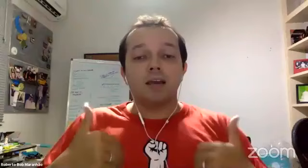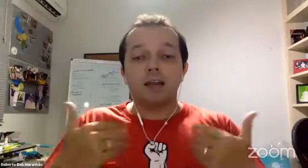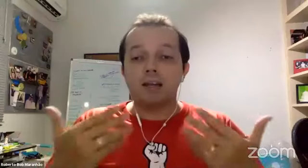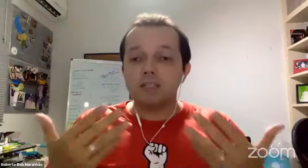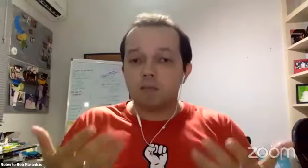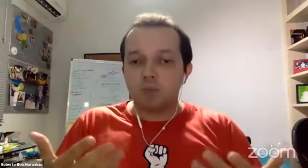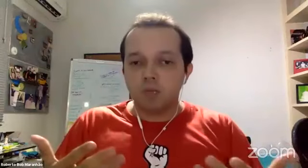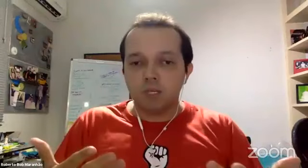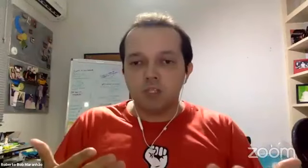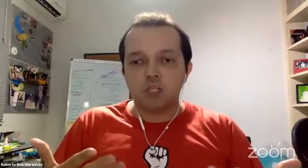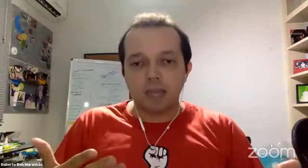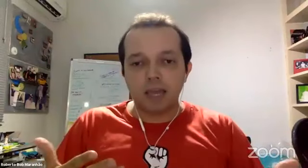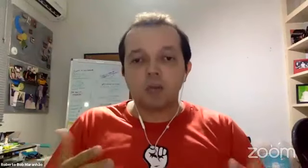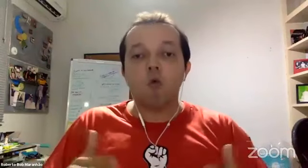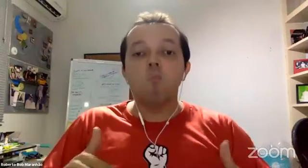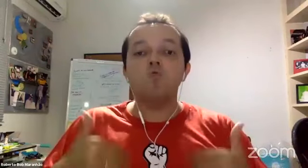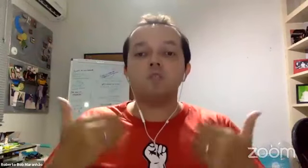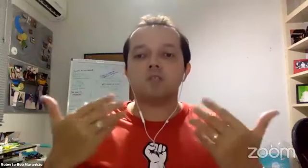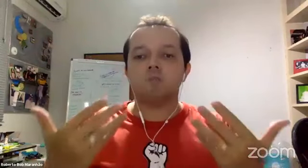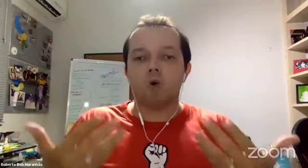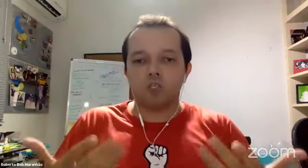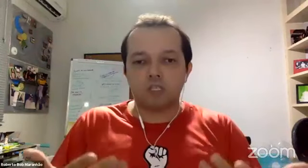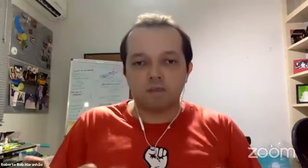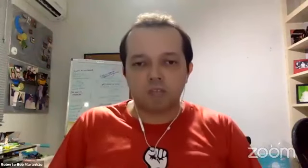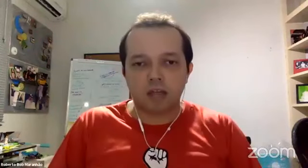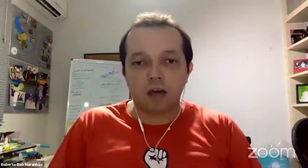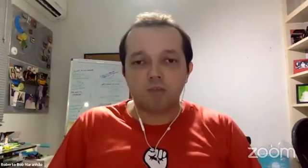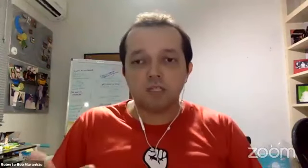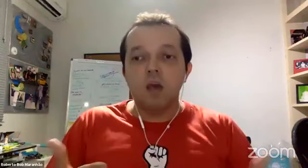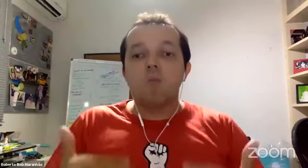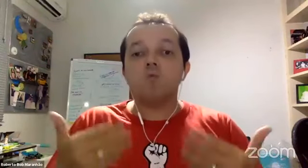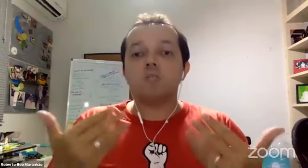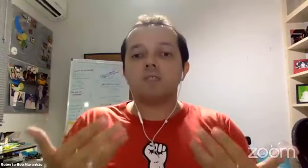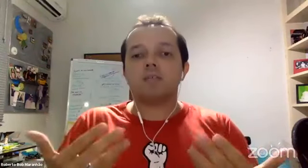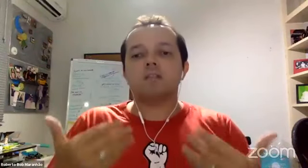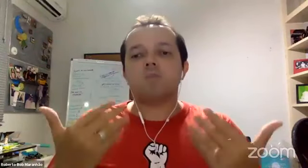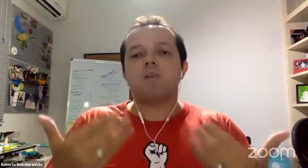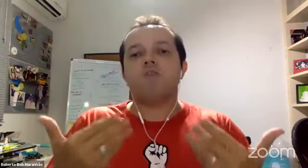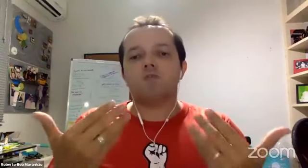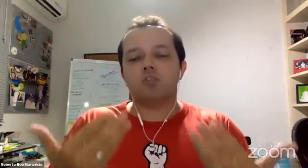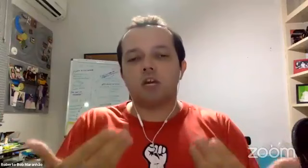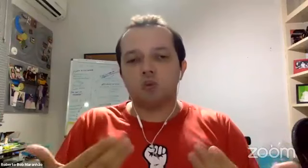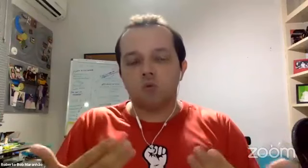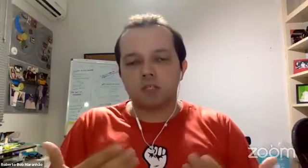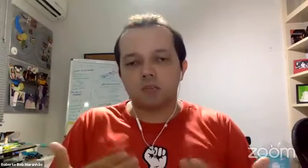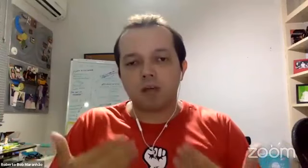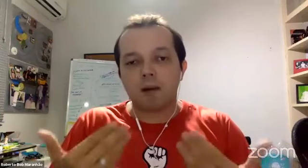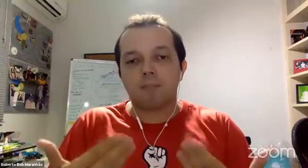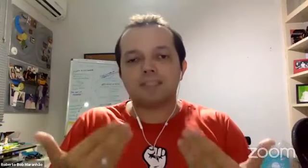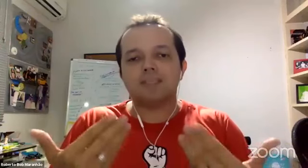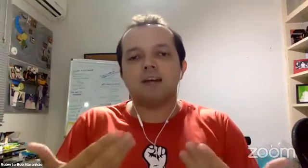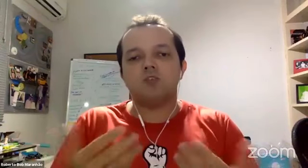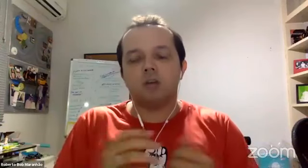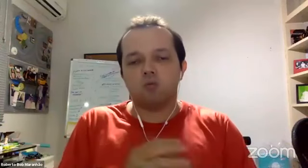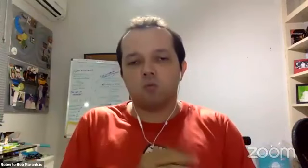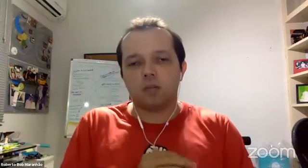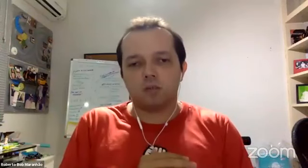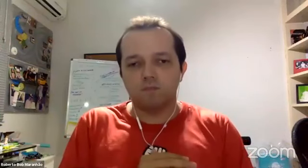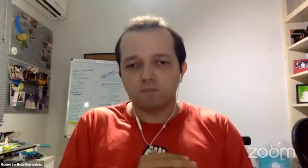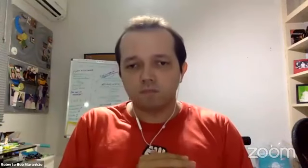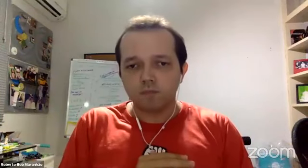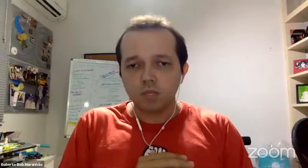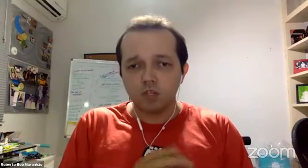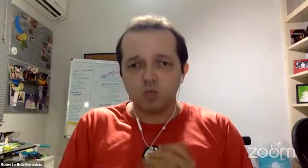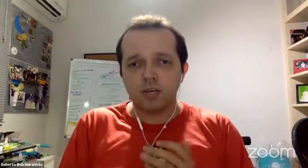tivemos grandes epidemias de dengue, com muitas mortes evitáveis, muitas delas pela falta de articulação, a capacidade de